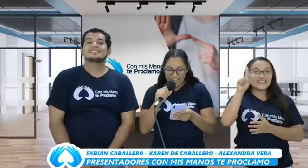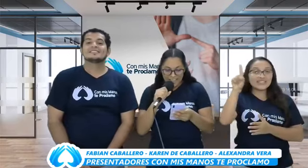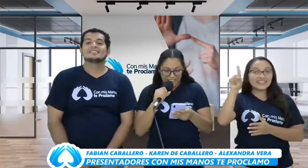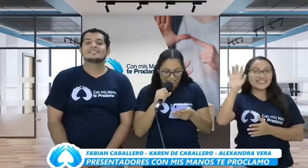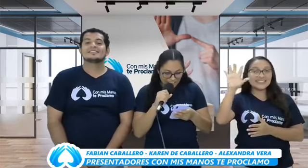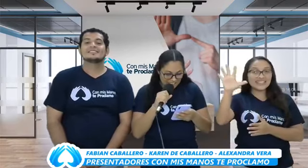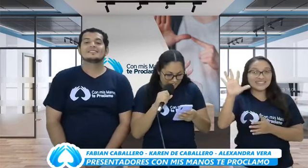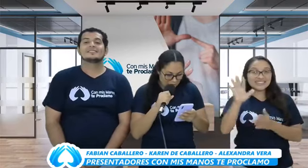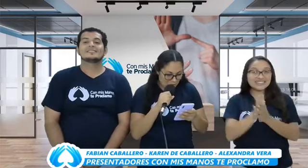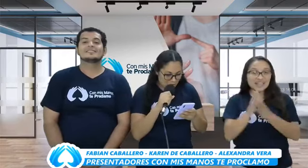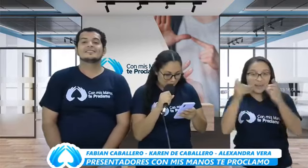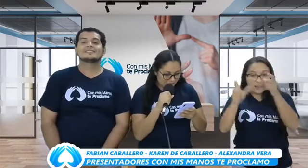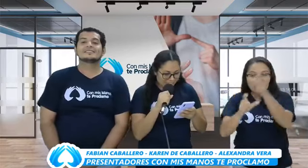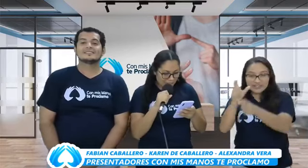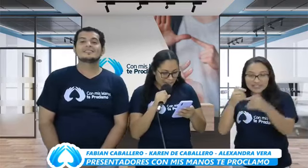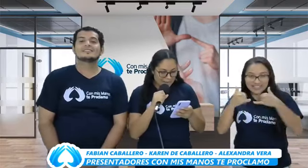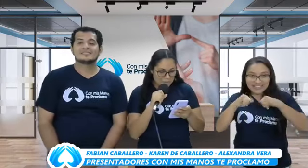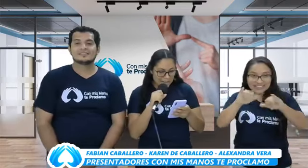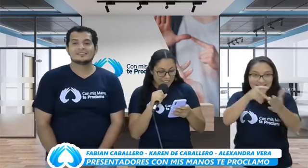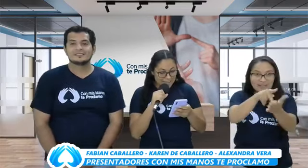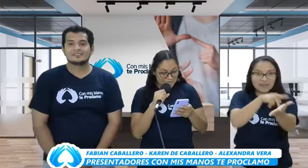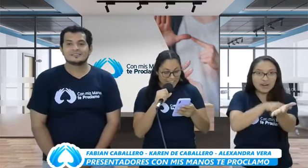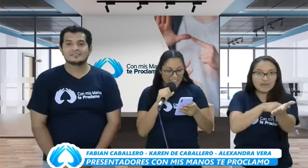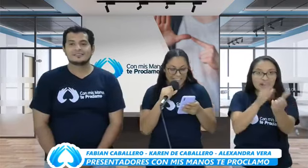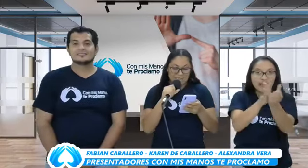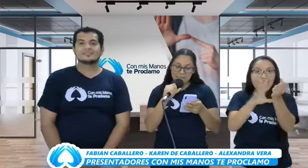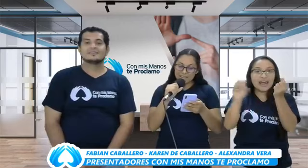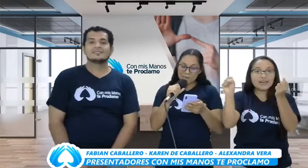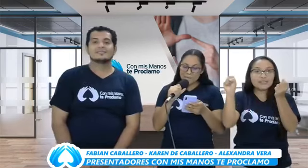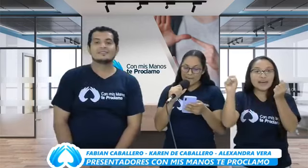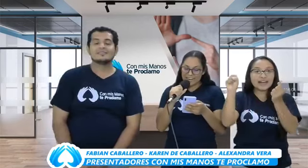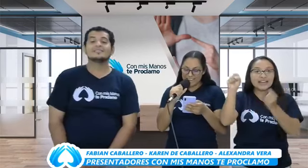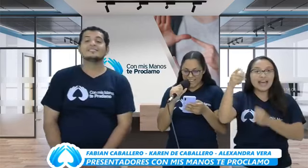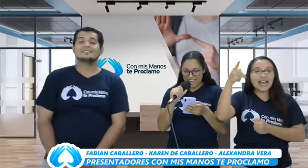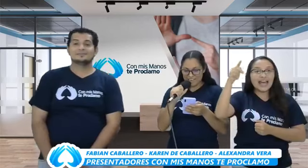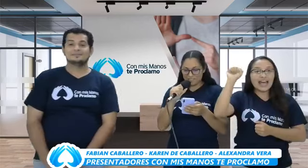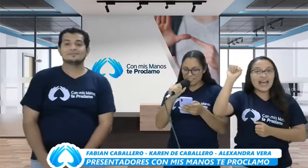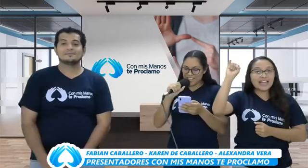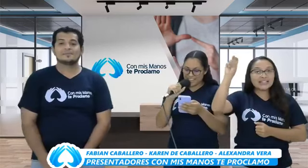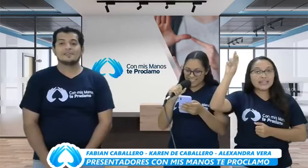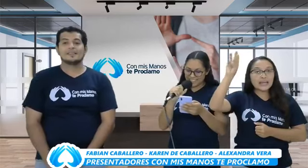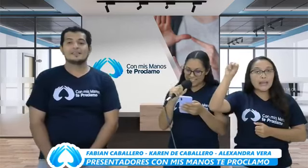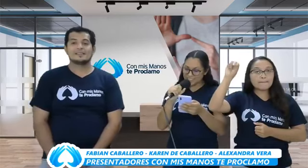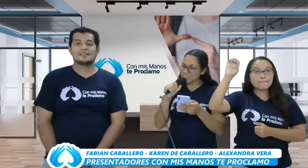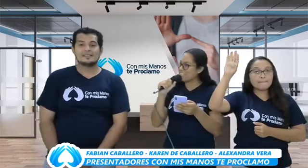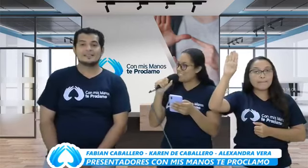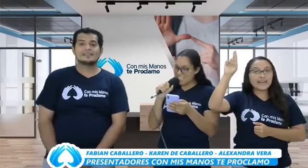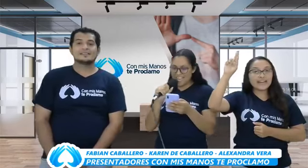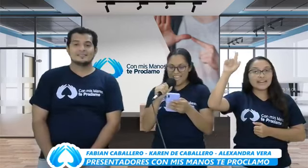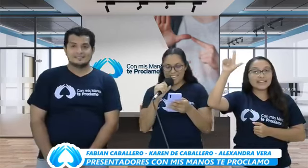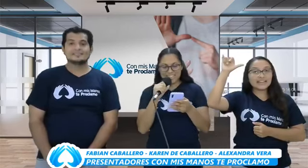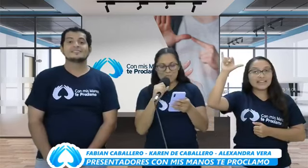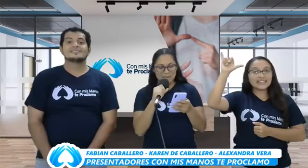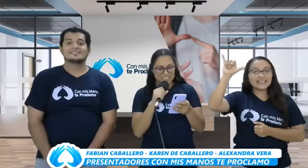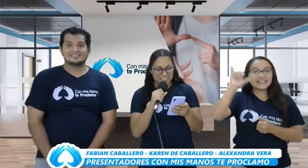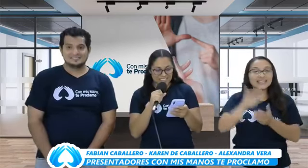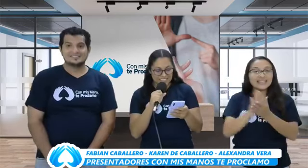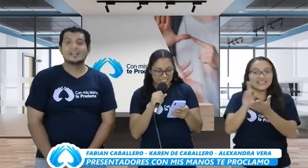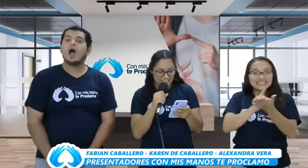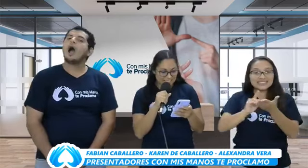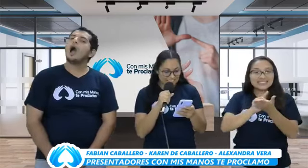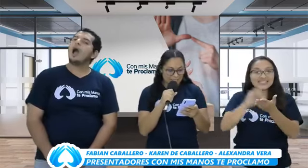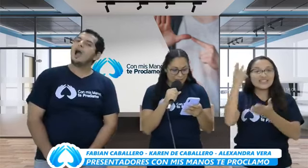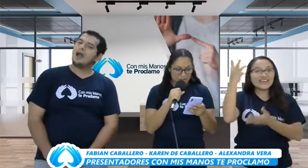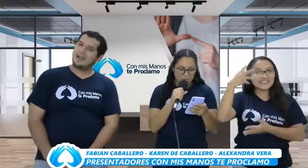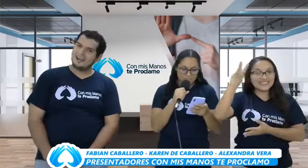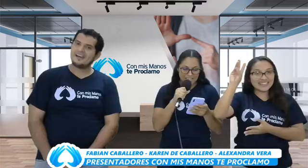conectados. Vemos mucho conectado la hermana Kimberly Barraquel del Distrito 16, está presente,